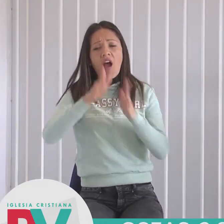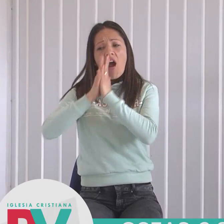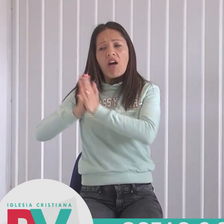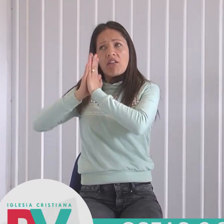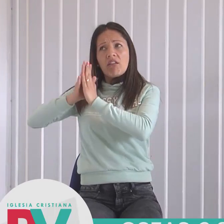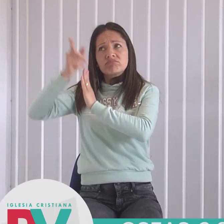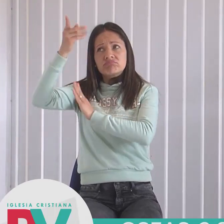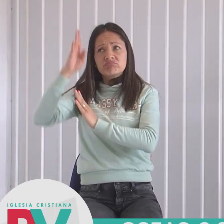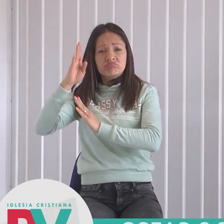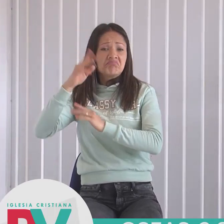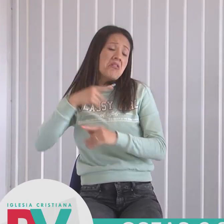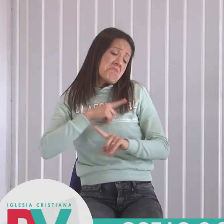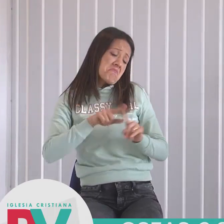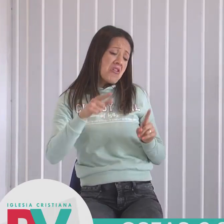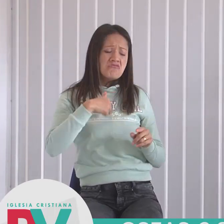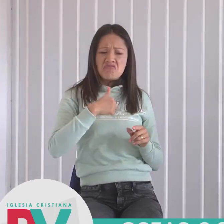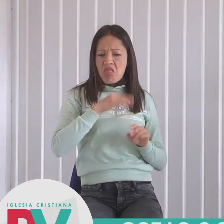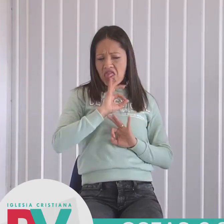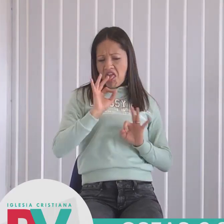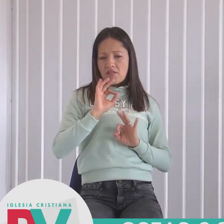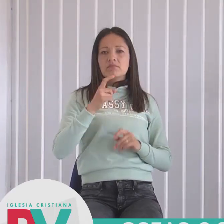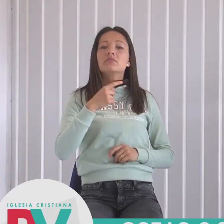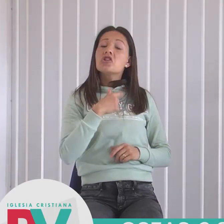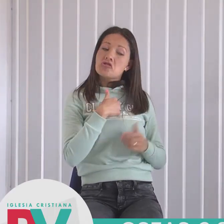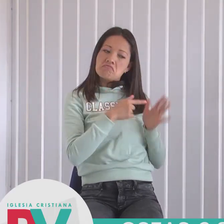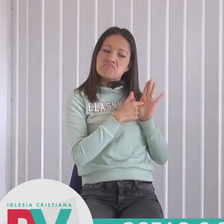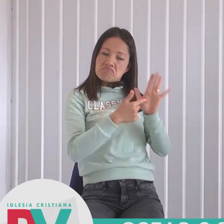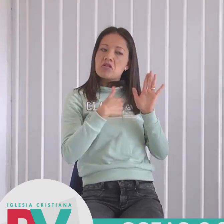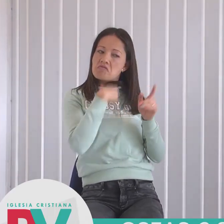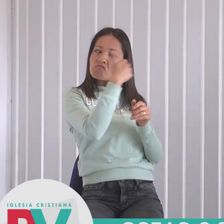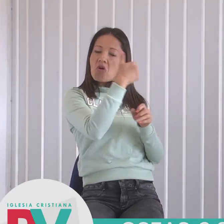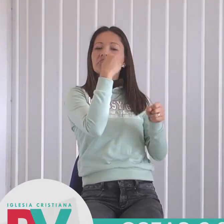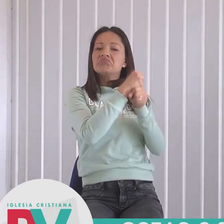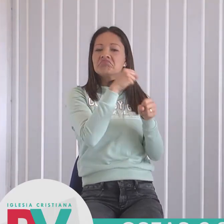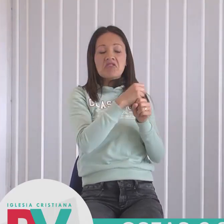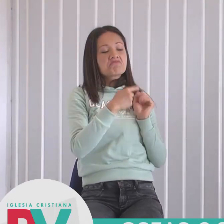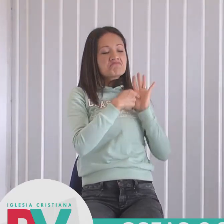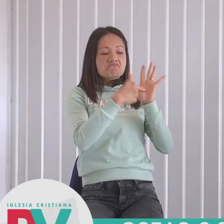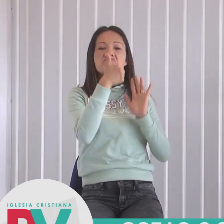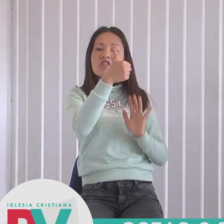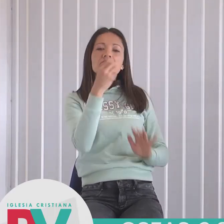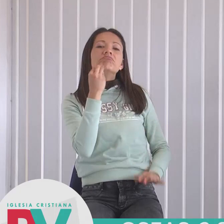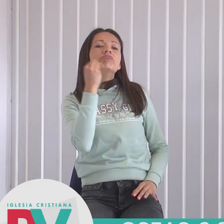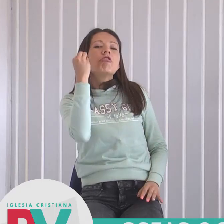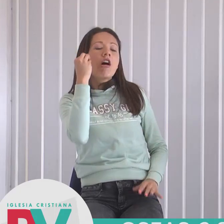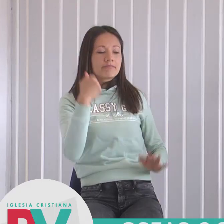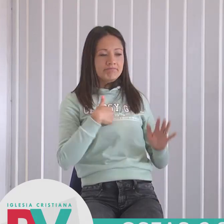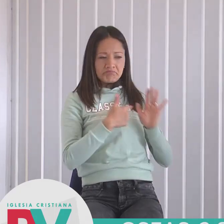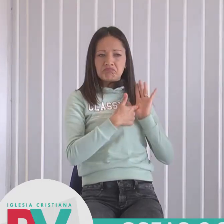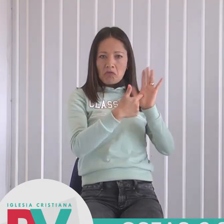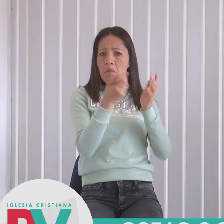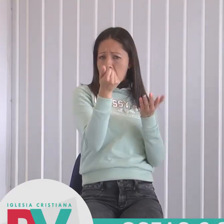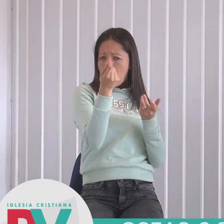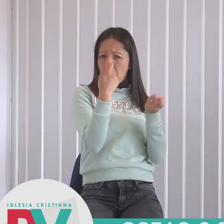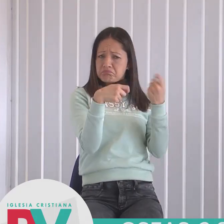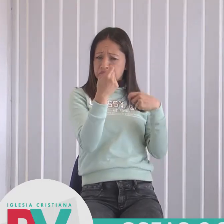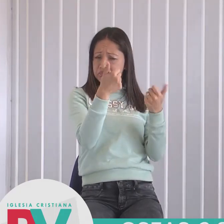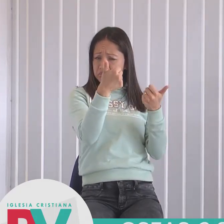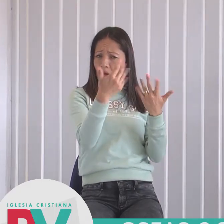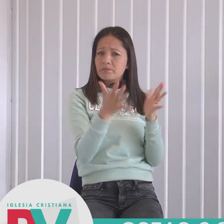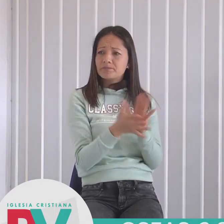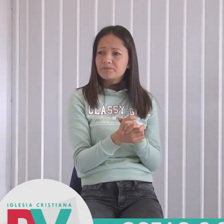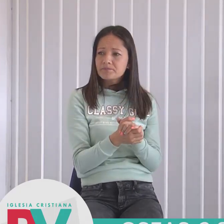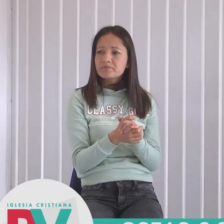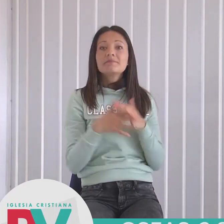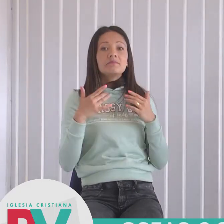Y vea, yo tengo buen trabajo, yo tengo buen hogar, yo tengo buenas finanzas,